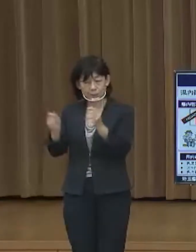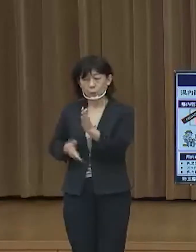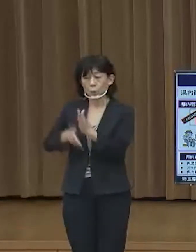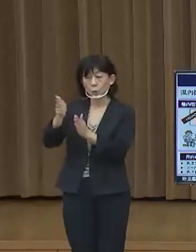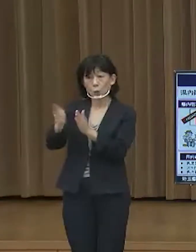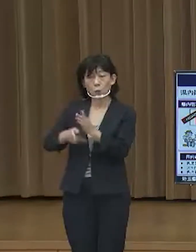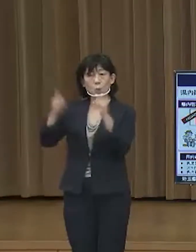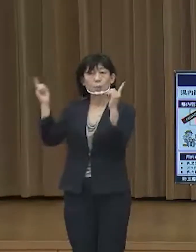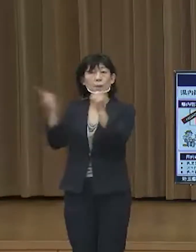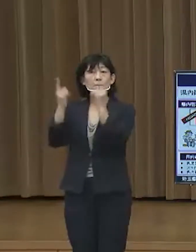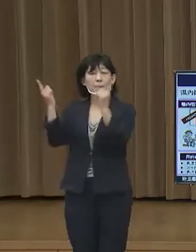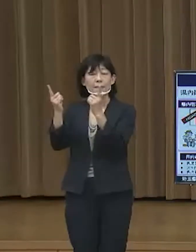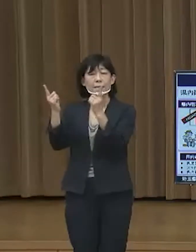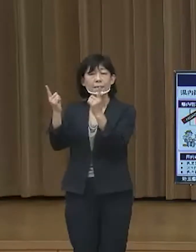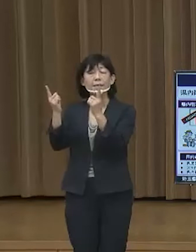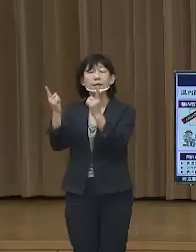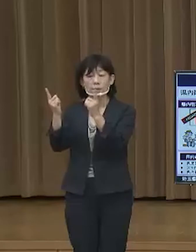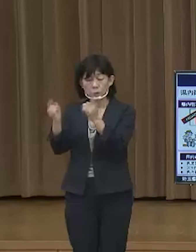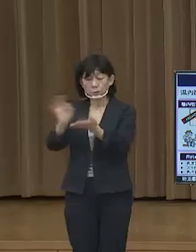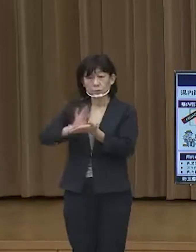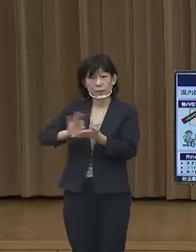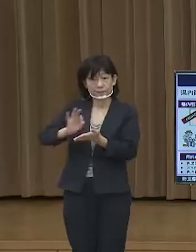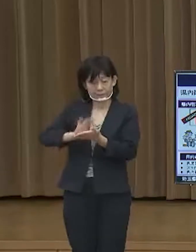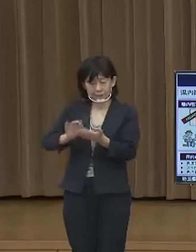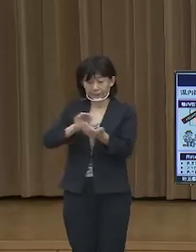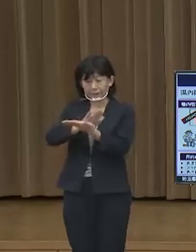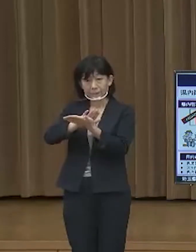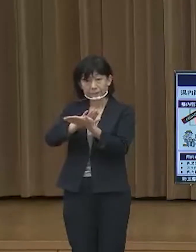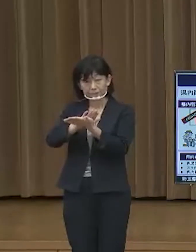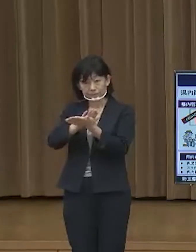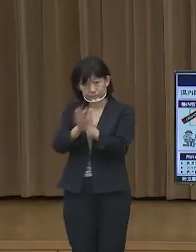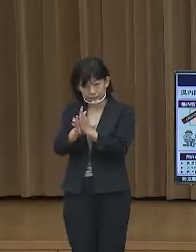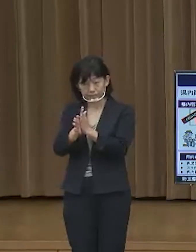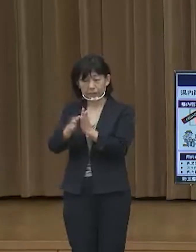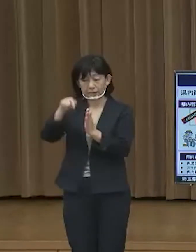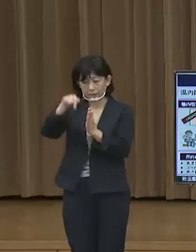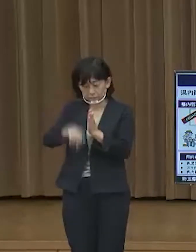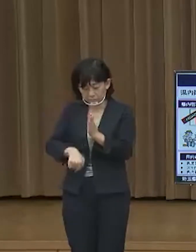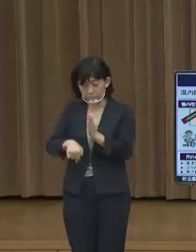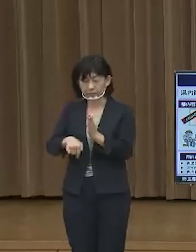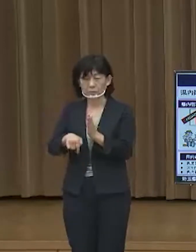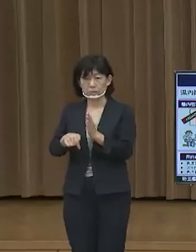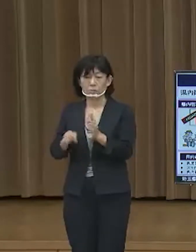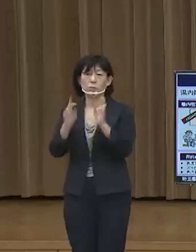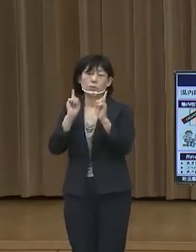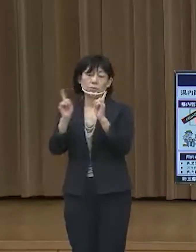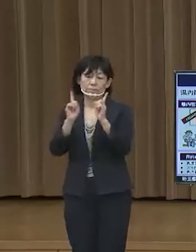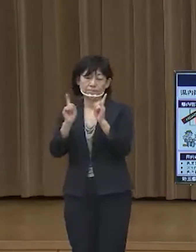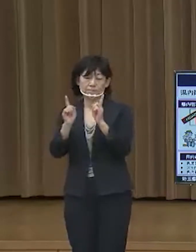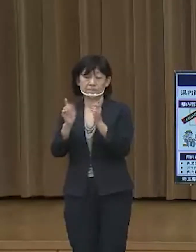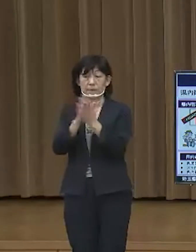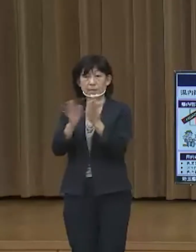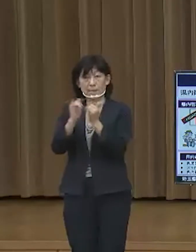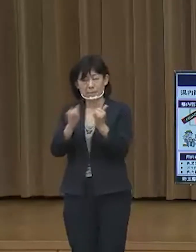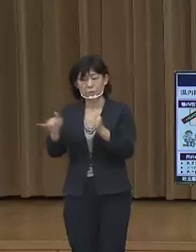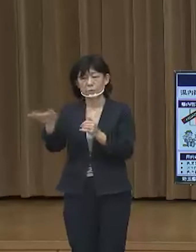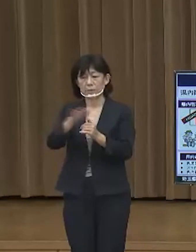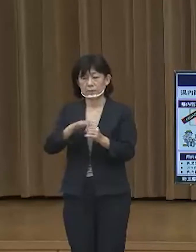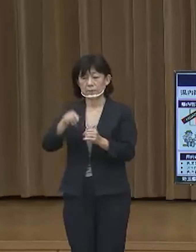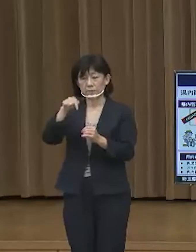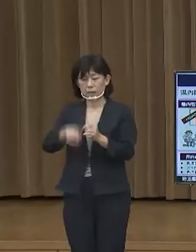して県内に宿泊をした県民の皆様に対して10万人